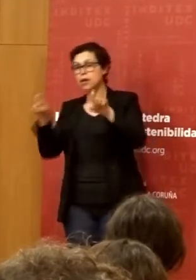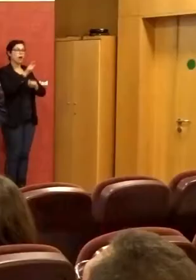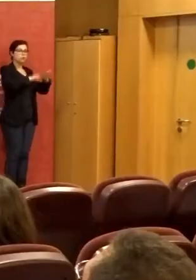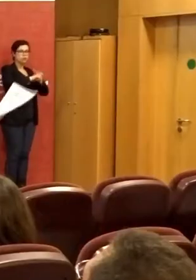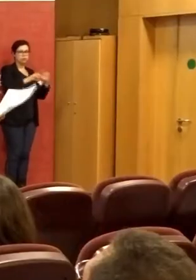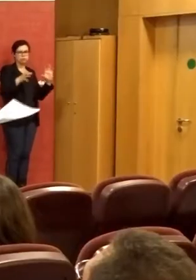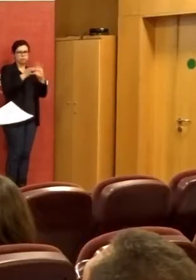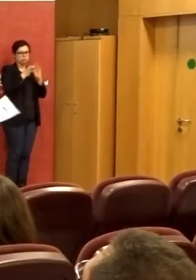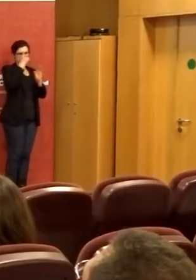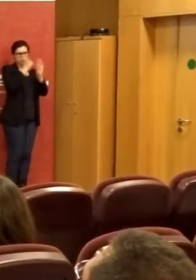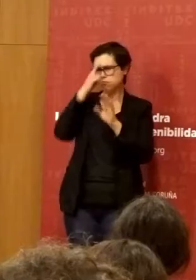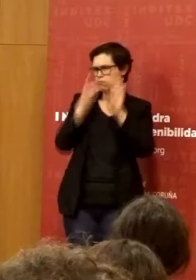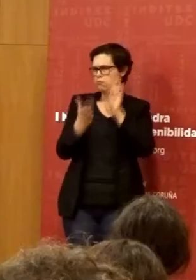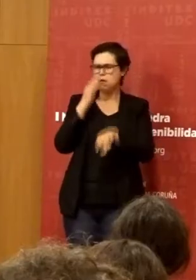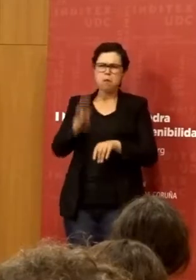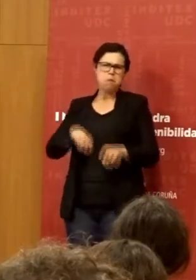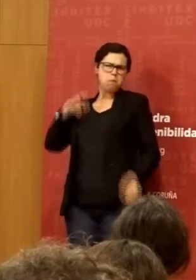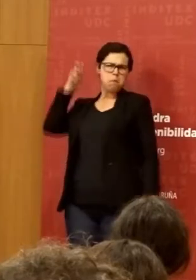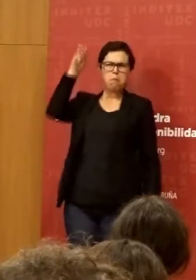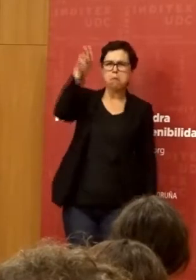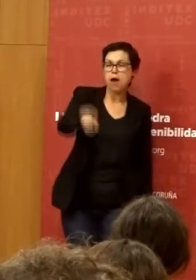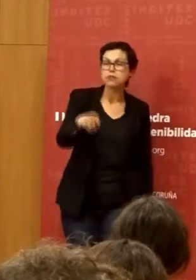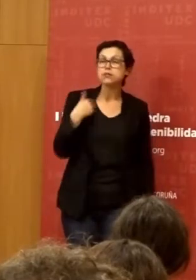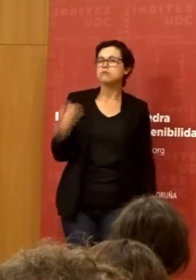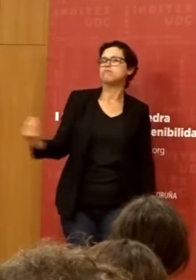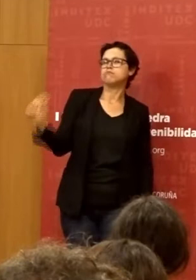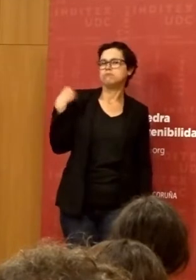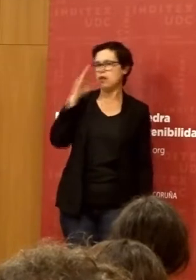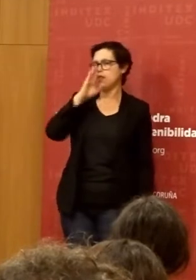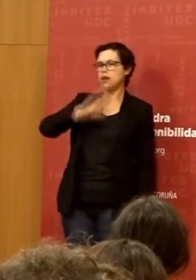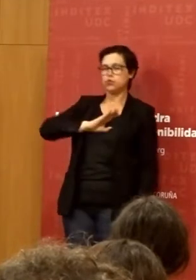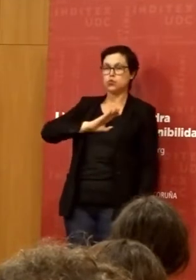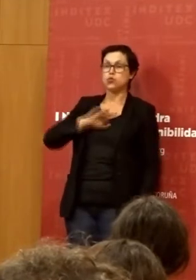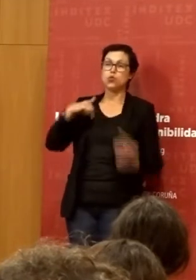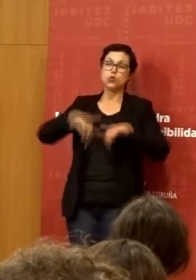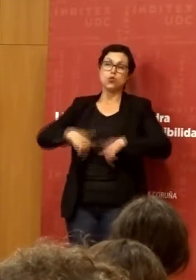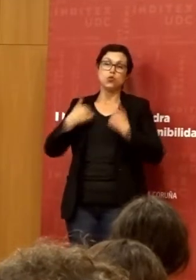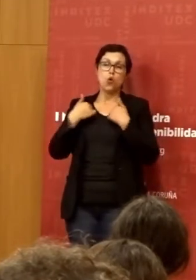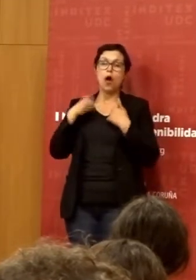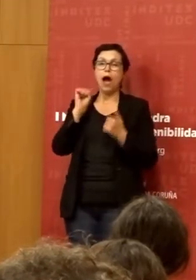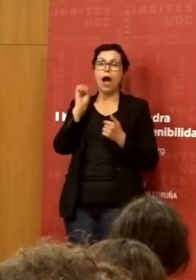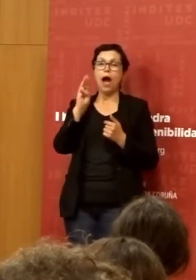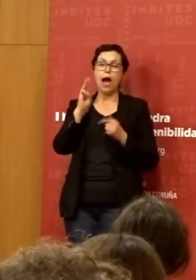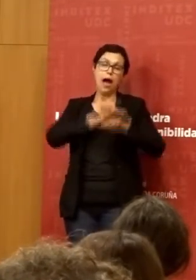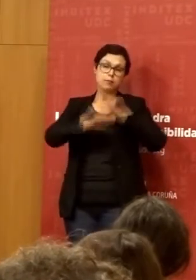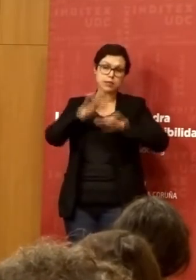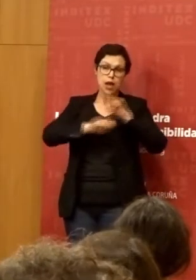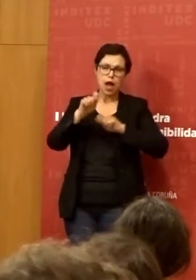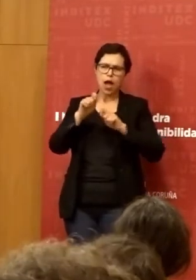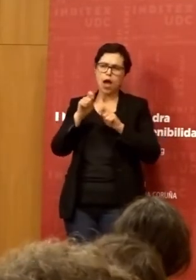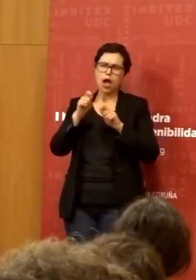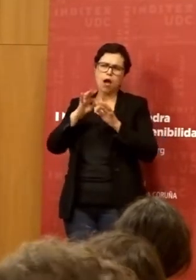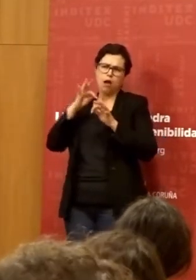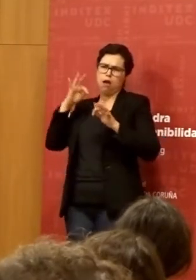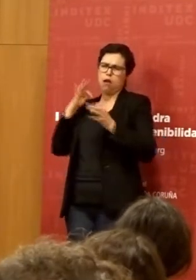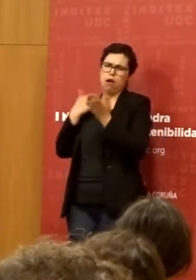más, y entonces fue cuando vinieron y hablaron conmigo. Bueno, ya yo con APSA también tenía relación por otros motivos.